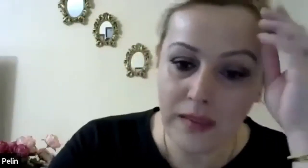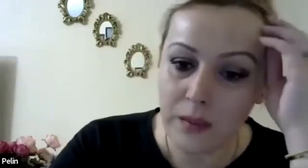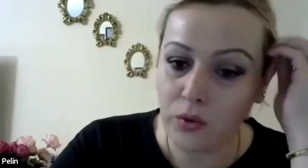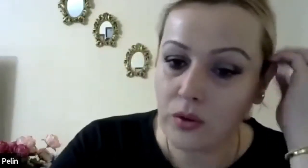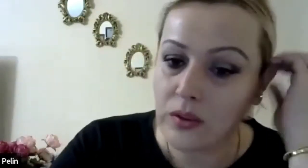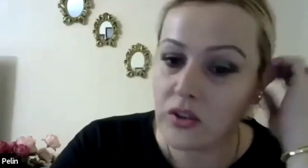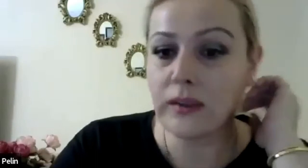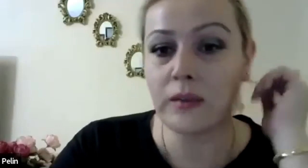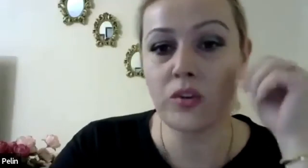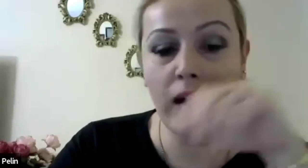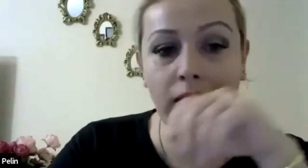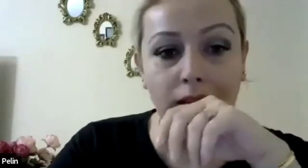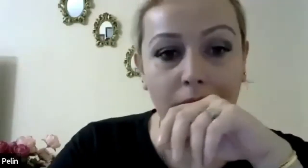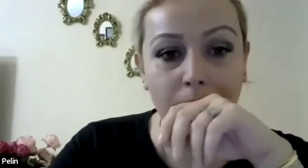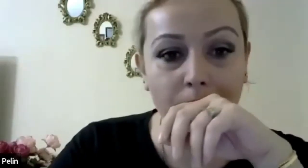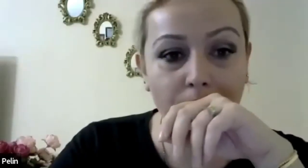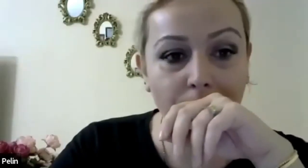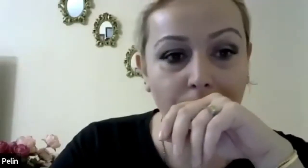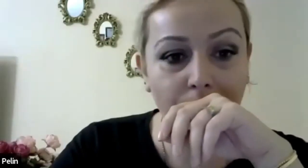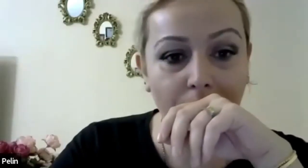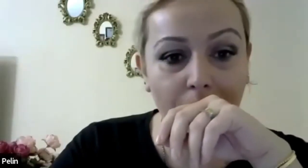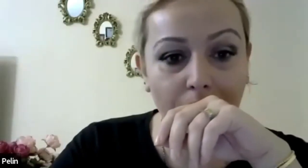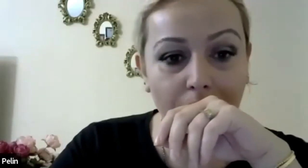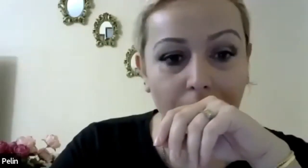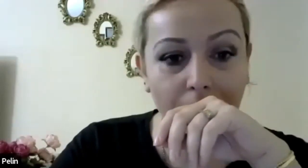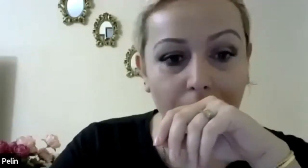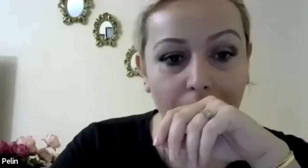Nasıl yapıyorduk teşekkür ederim işaretini?